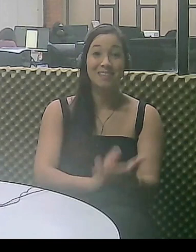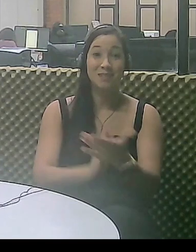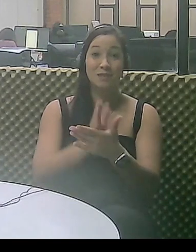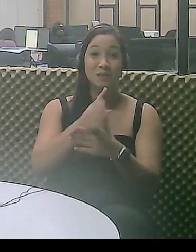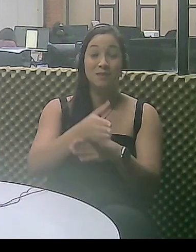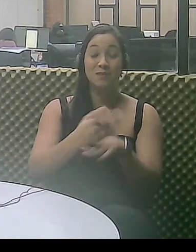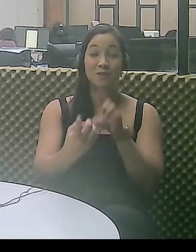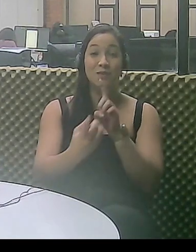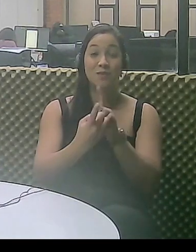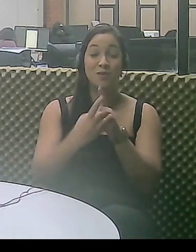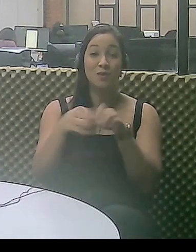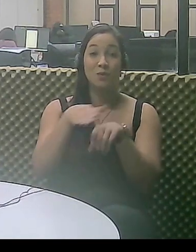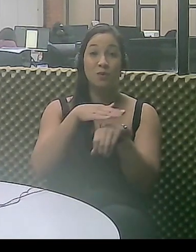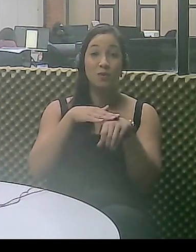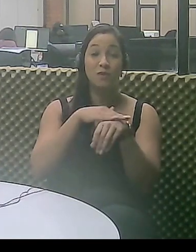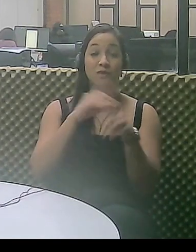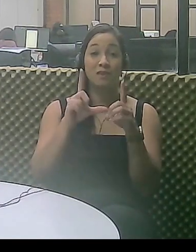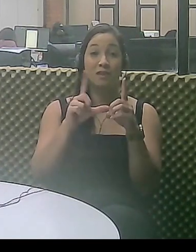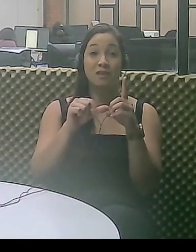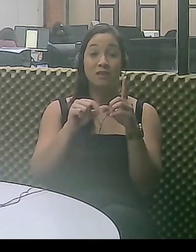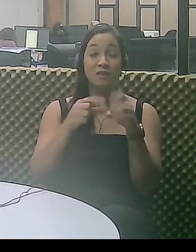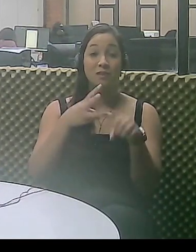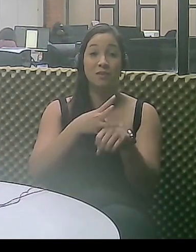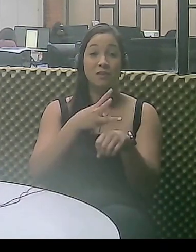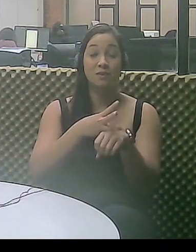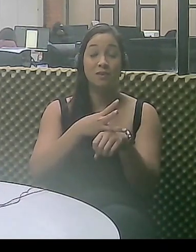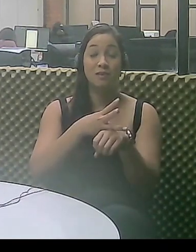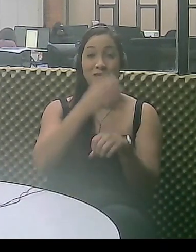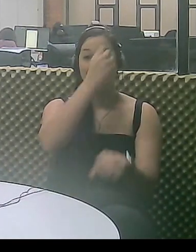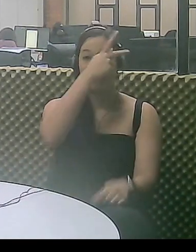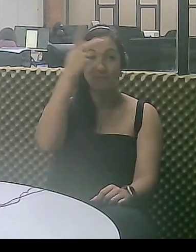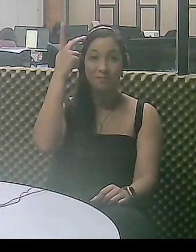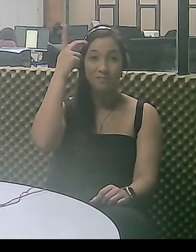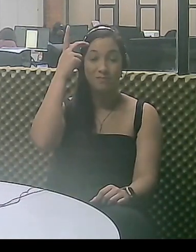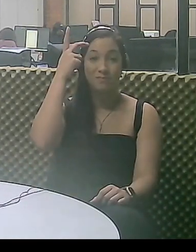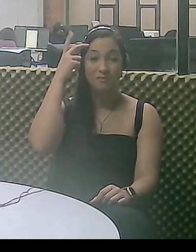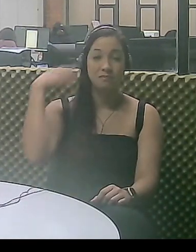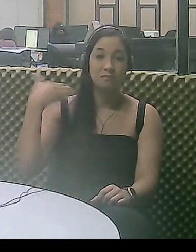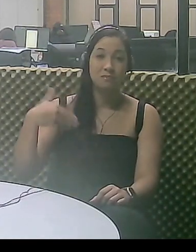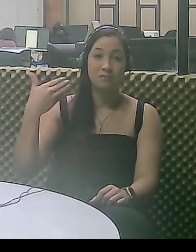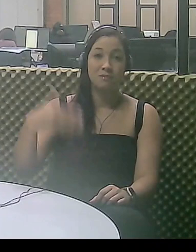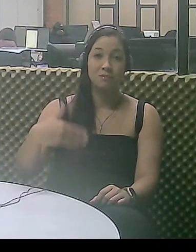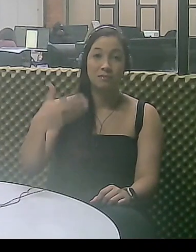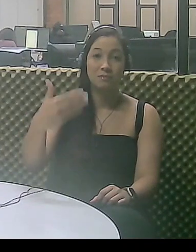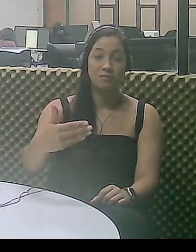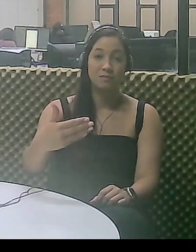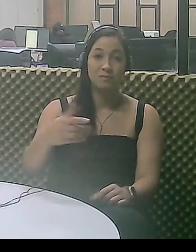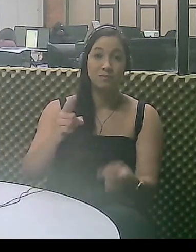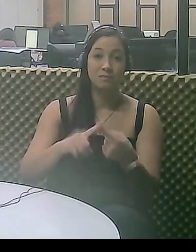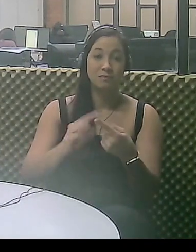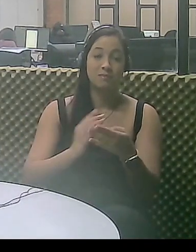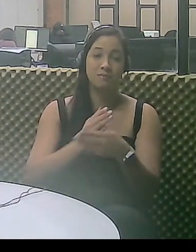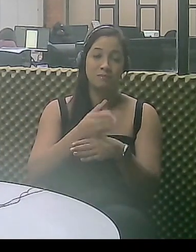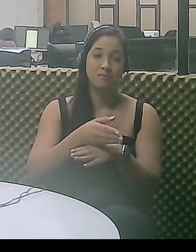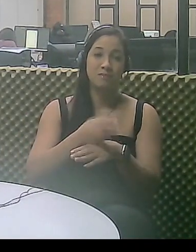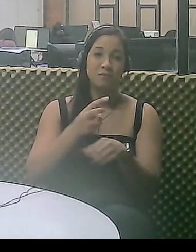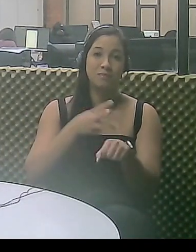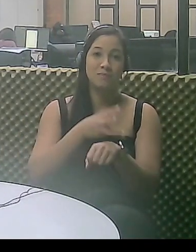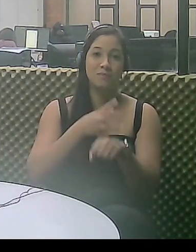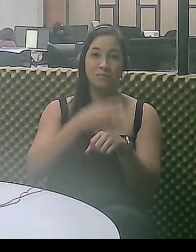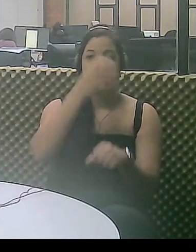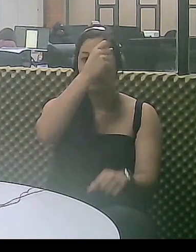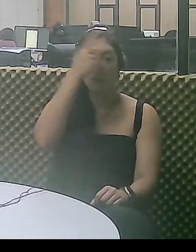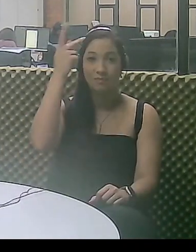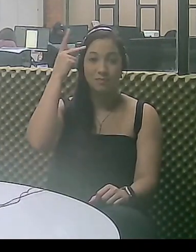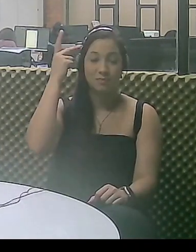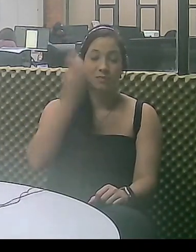o Falar com o Atendente do DEMAI pelo Zap da Prefeitura, é só seguir o passo a passo. Entre no zap da prefeitura pelo